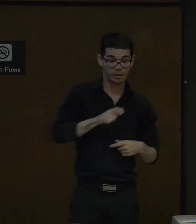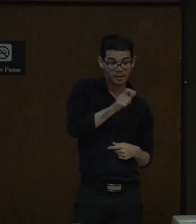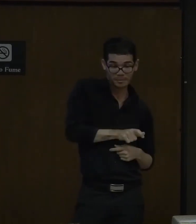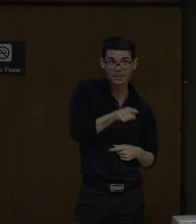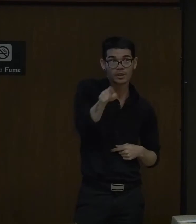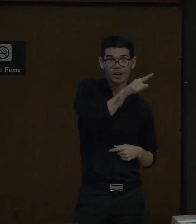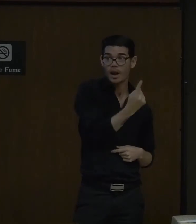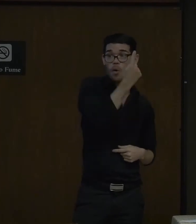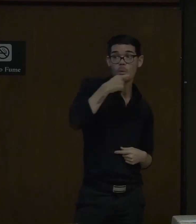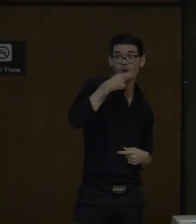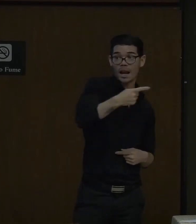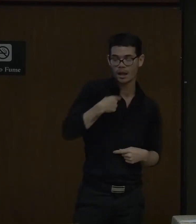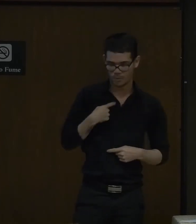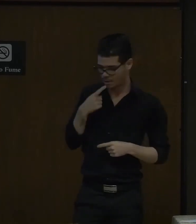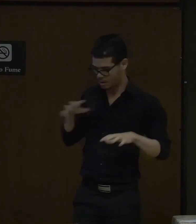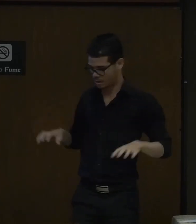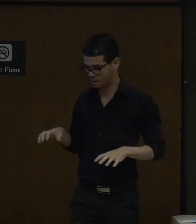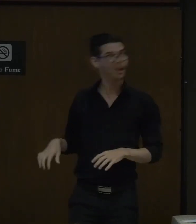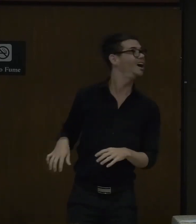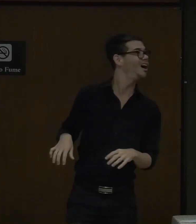con los monolingües.